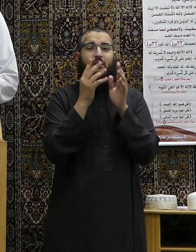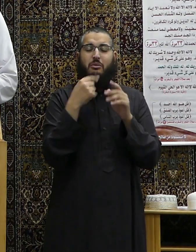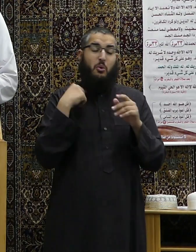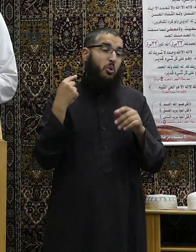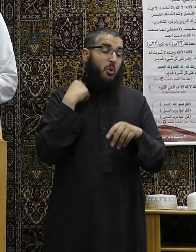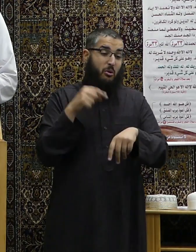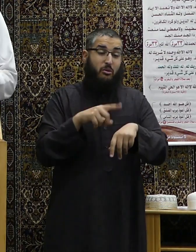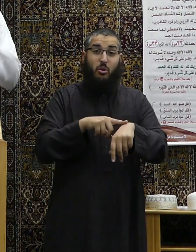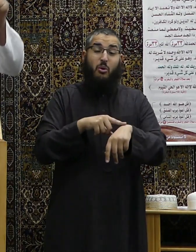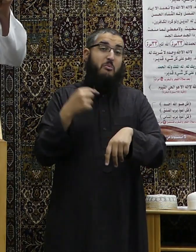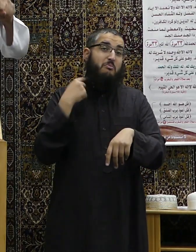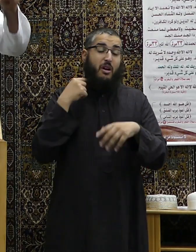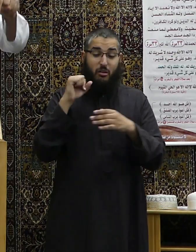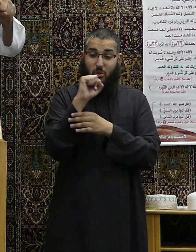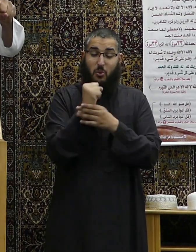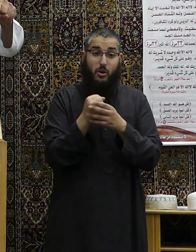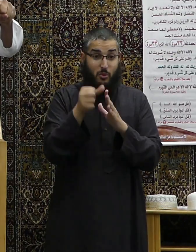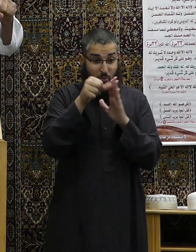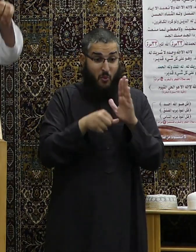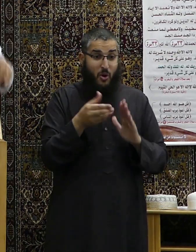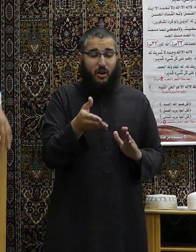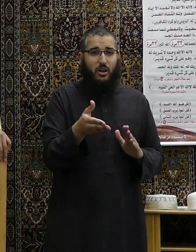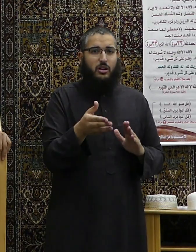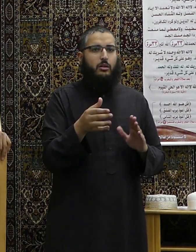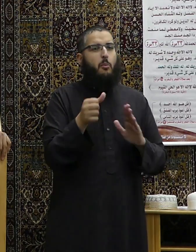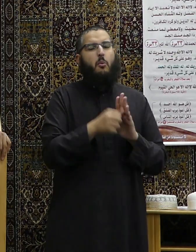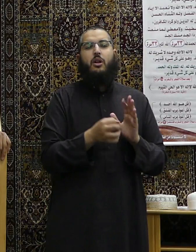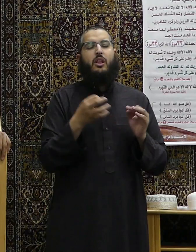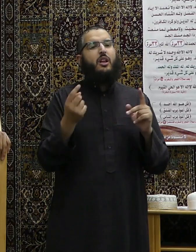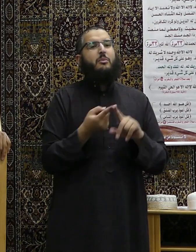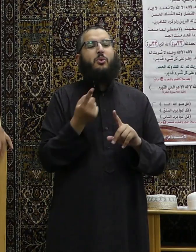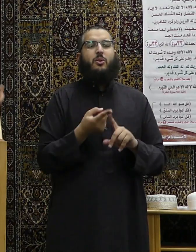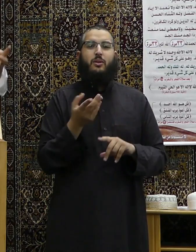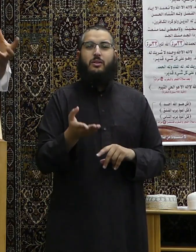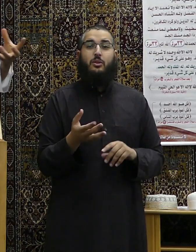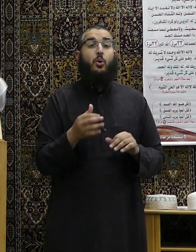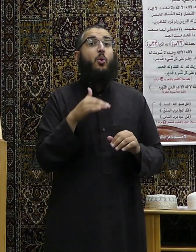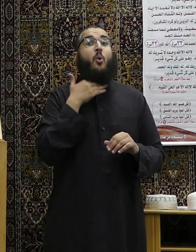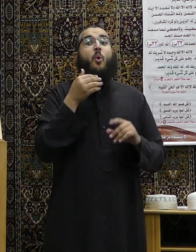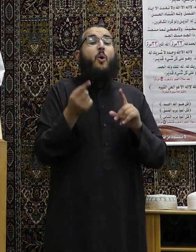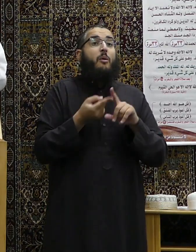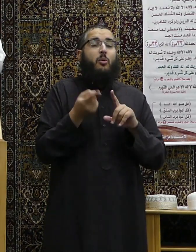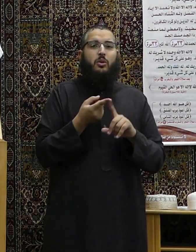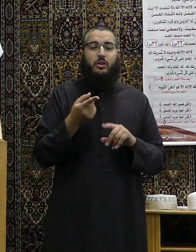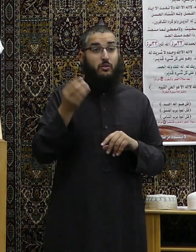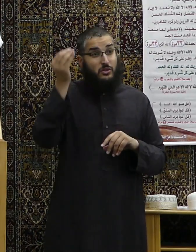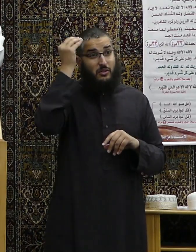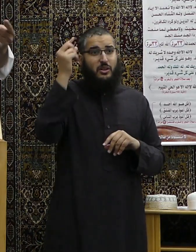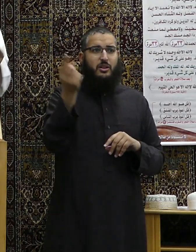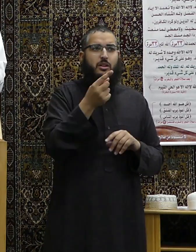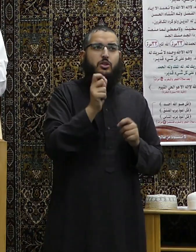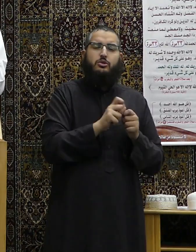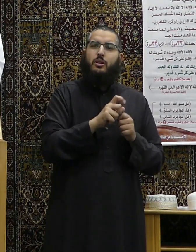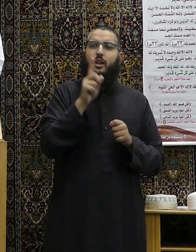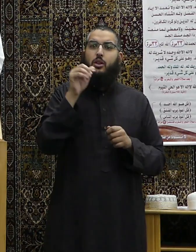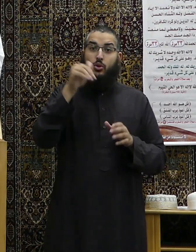temps. Ce mois-là, ce mois, il est trop important. Trop important. Vous savez, subhanallah, dans la